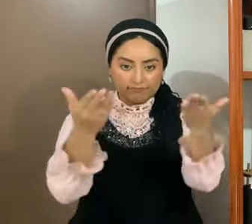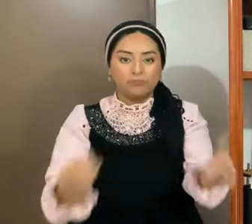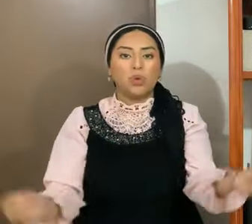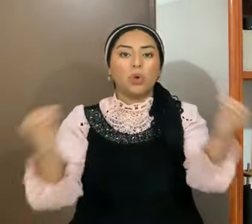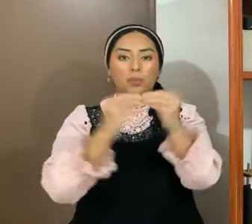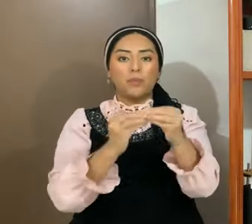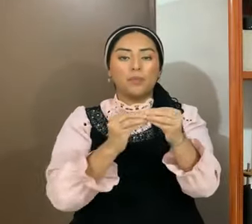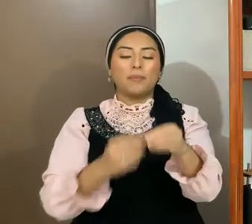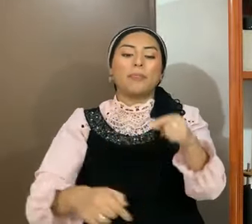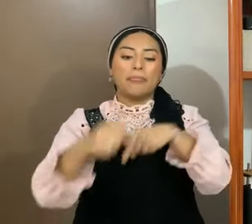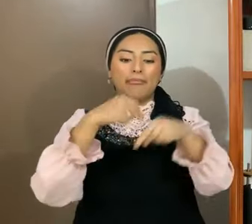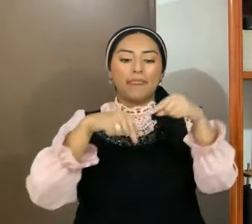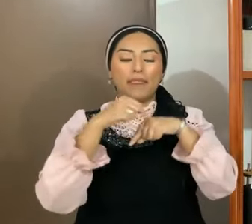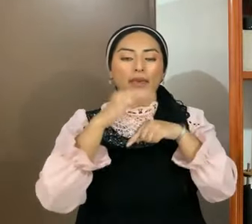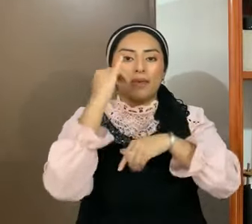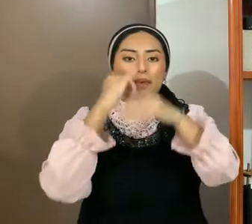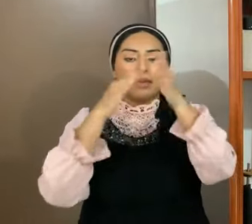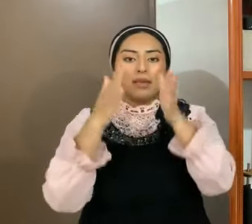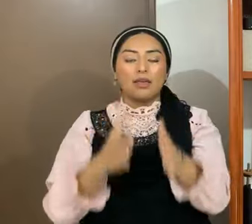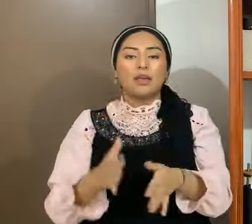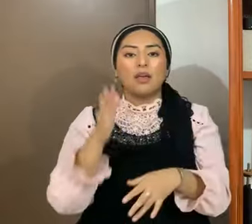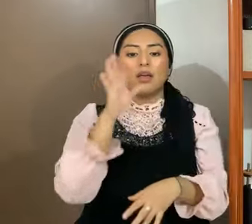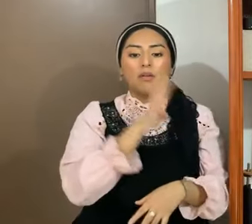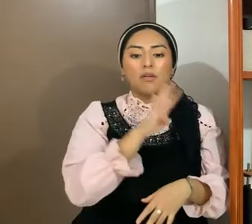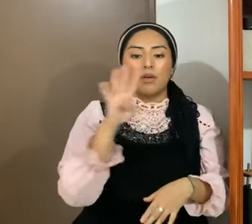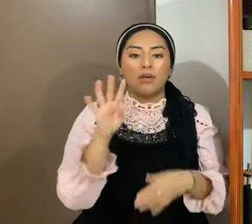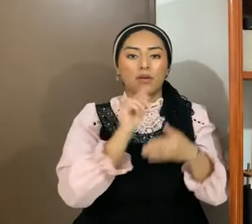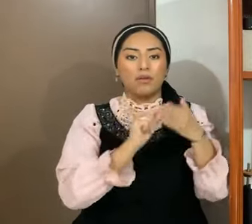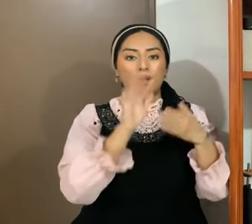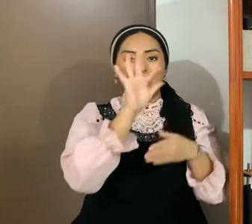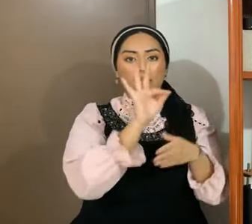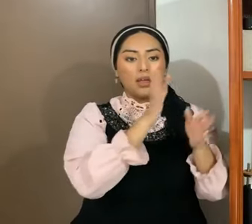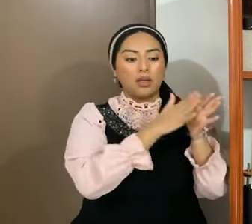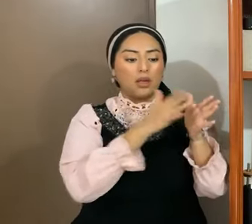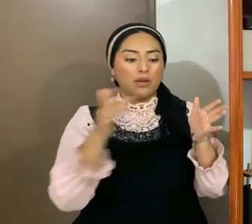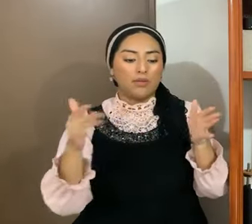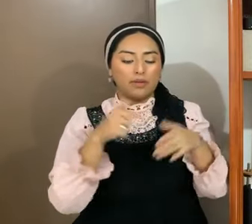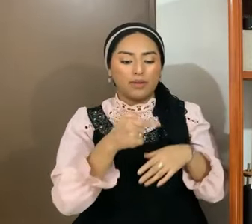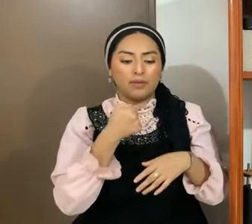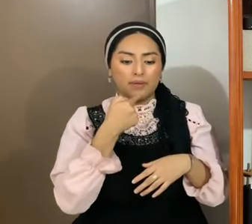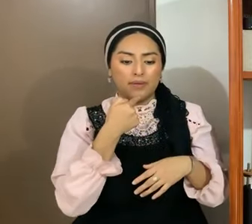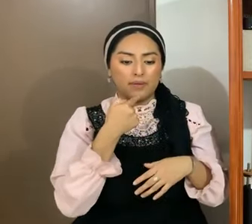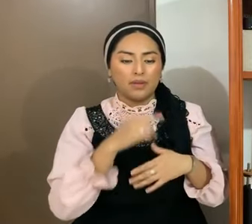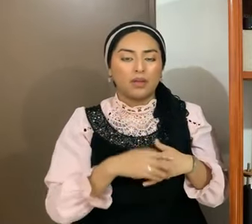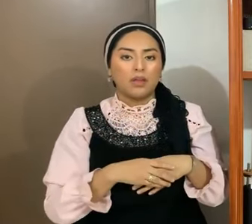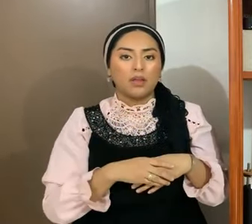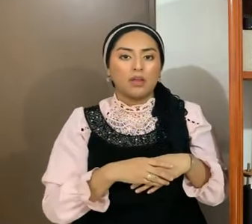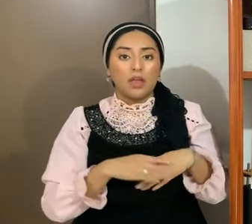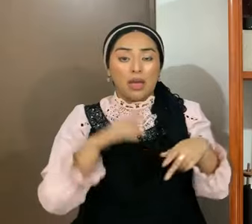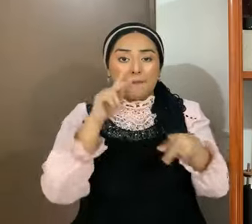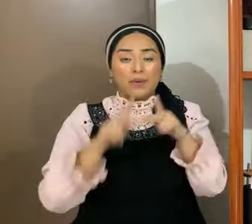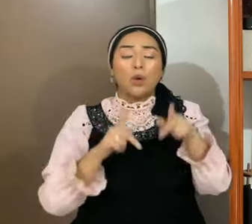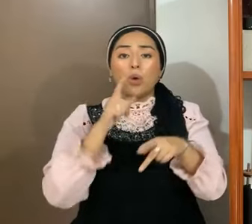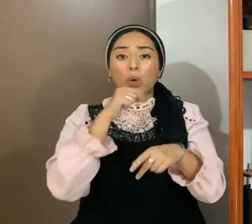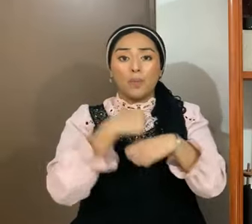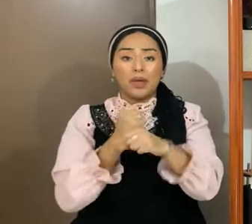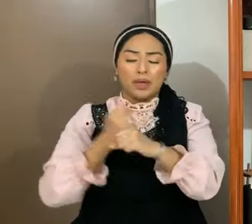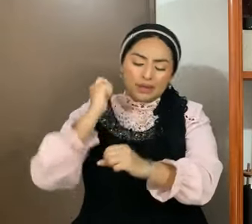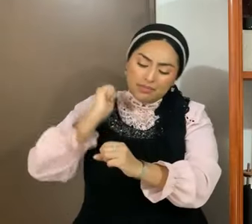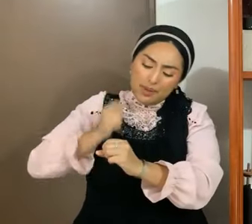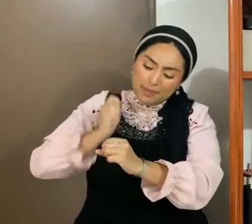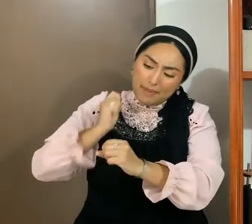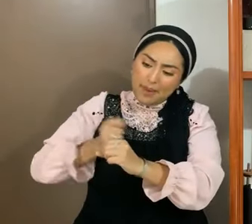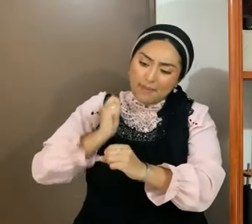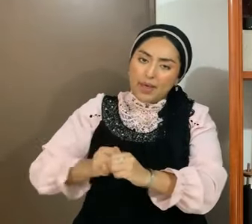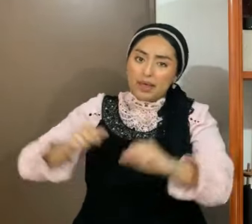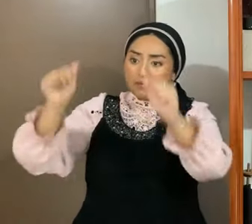Vamos a regresar a Isaías 44, del verso 9 en adelante. Dice: los formadores de imágenes de talla, todos